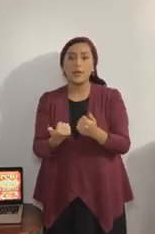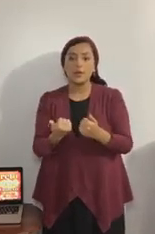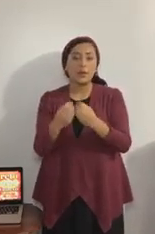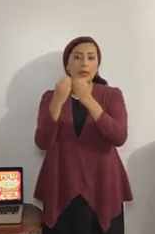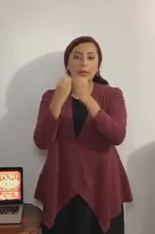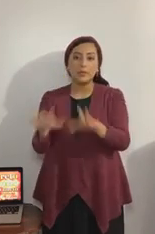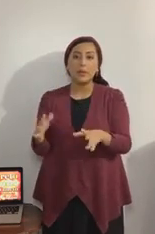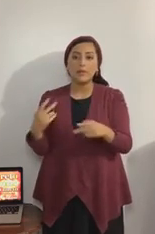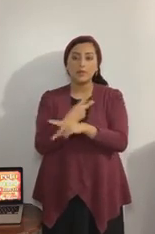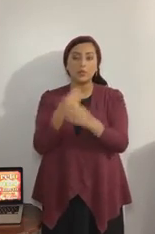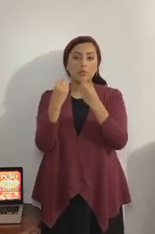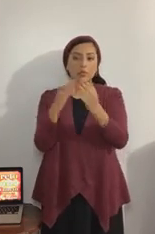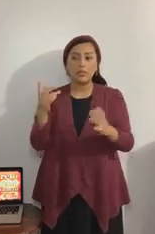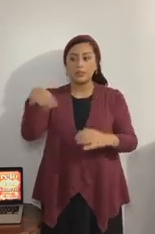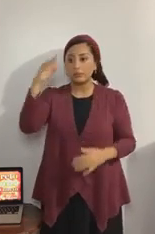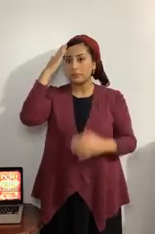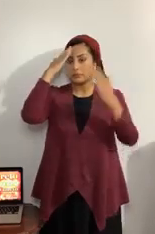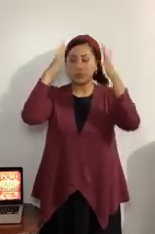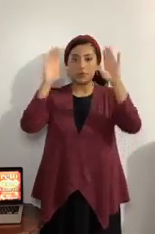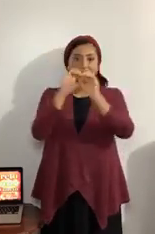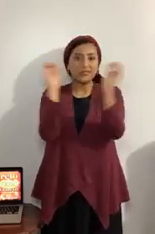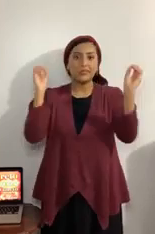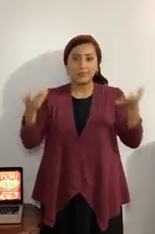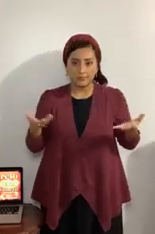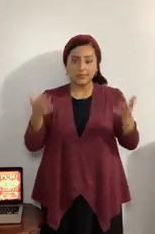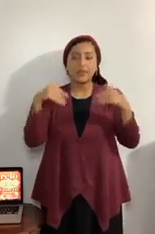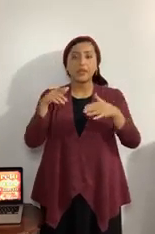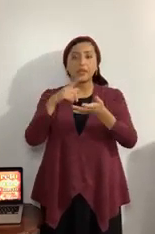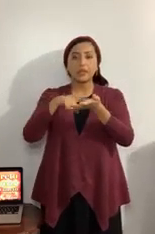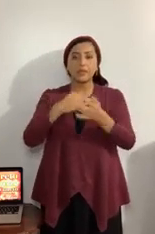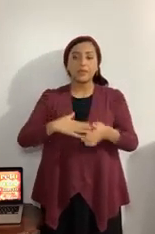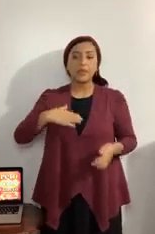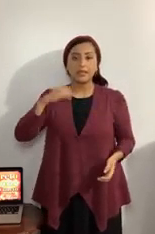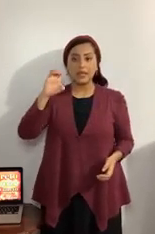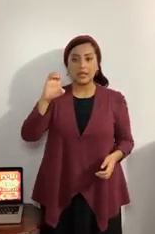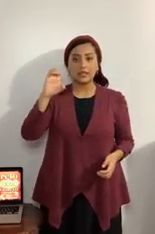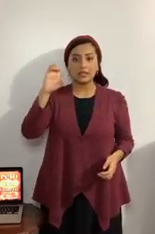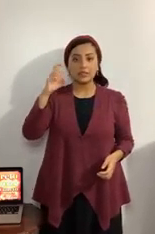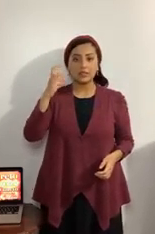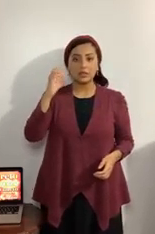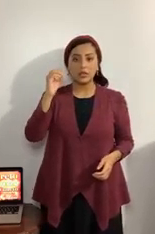totalmente perdidos, no saben nada. Vamos por favor a Éxodo, Shemot, Éxodo